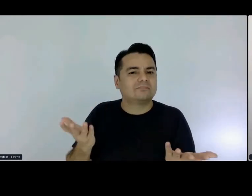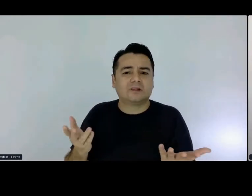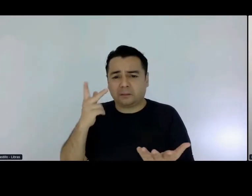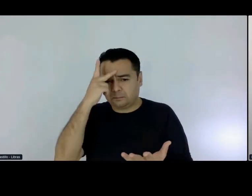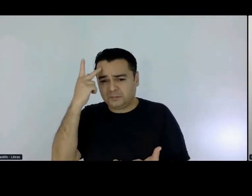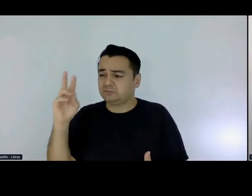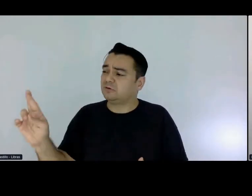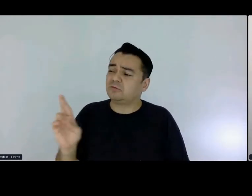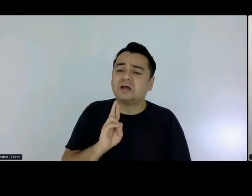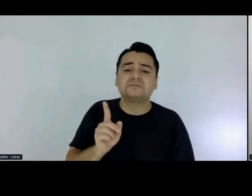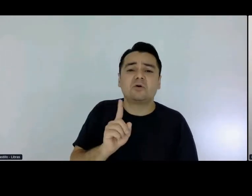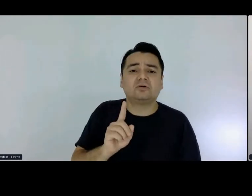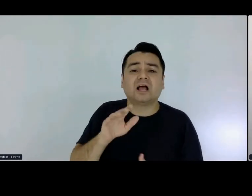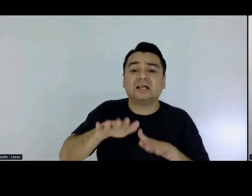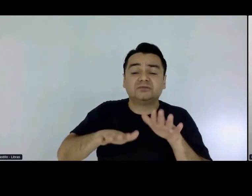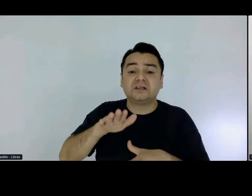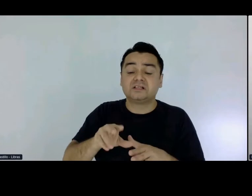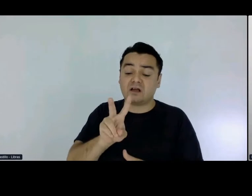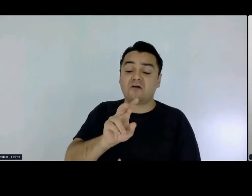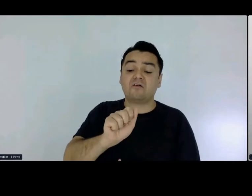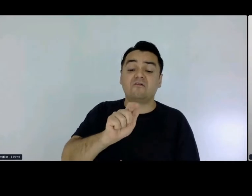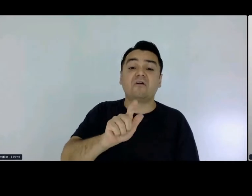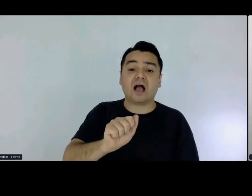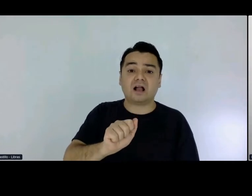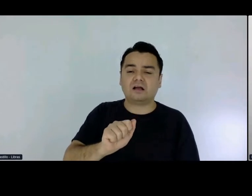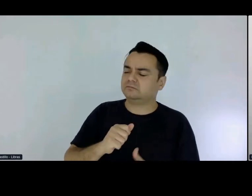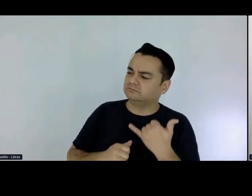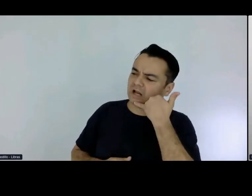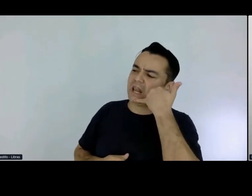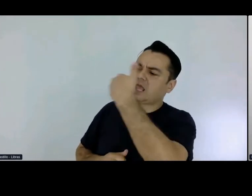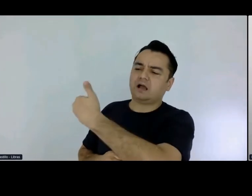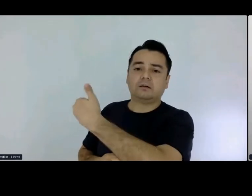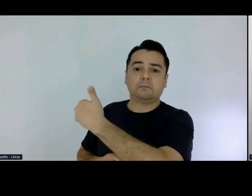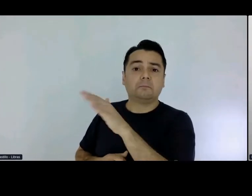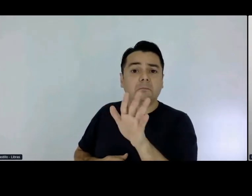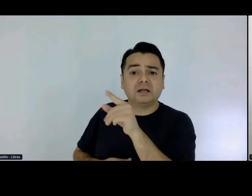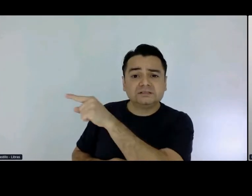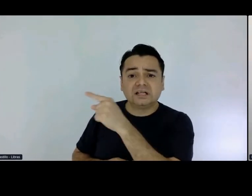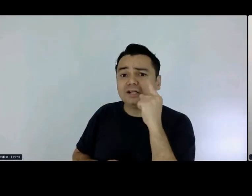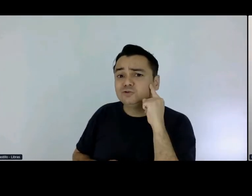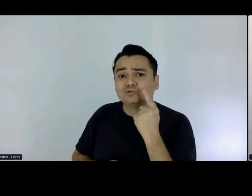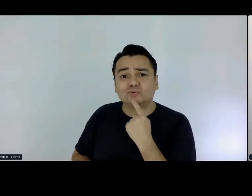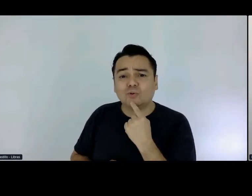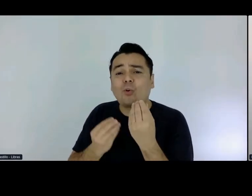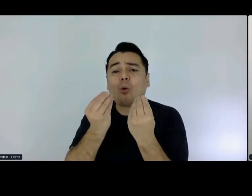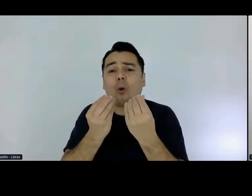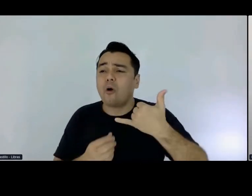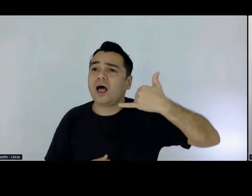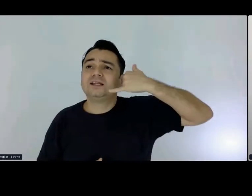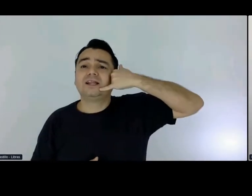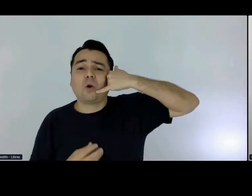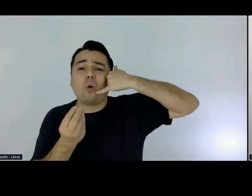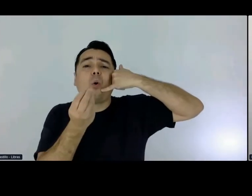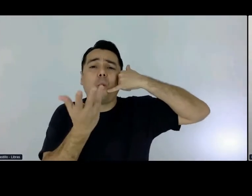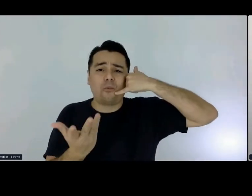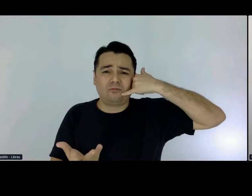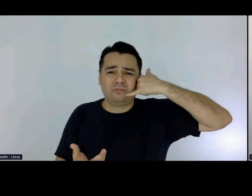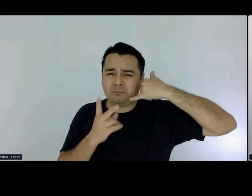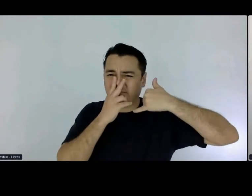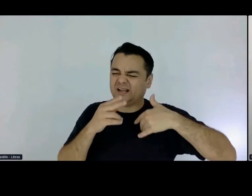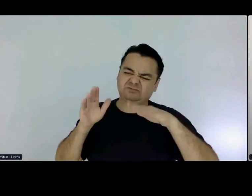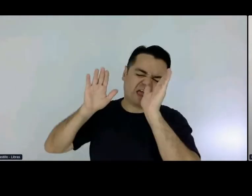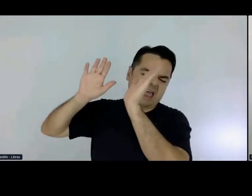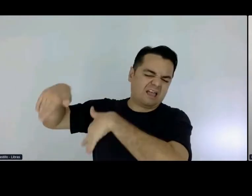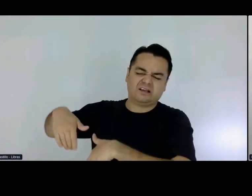responde, é porque ela não quer a vaga. Ele está na avaliação de desempenho,